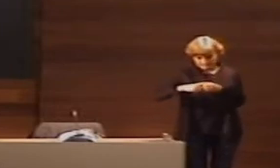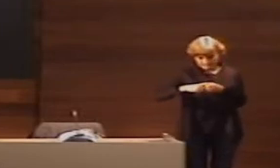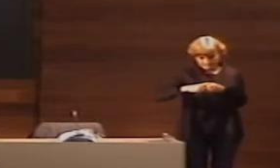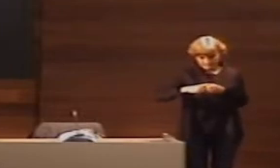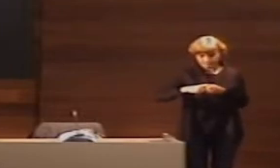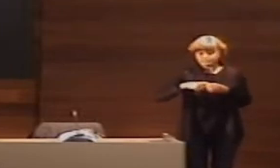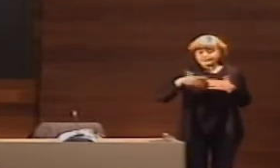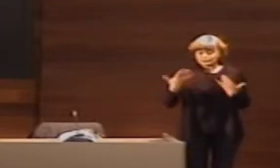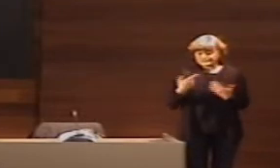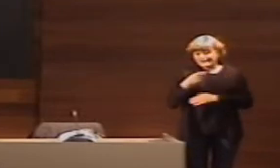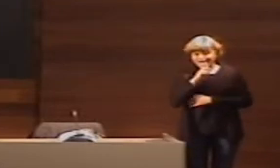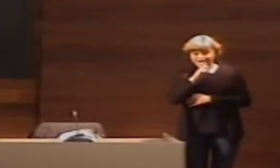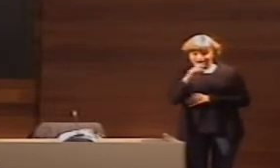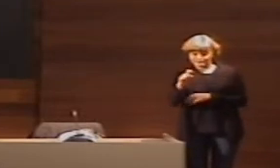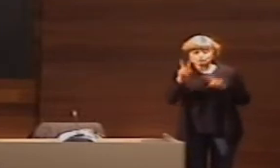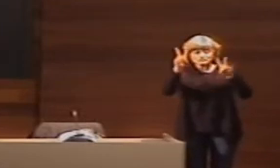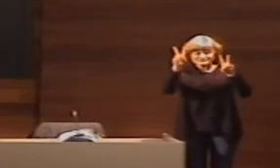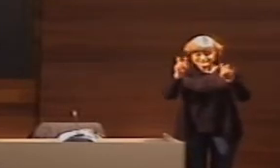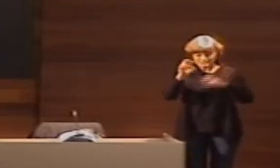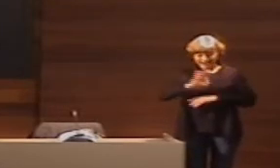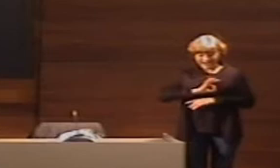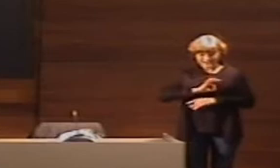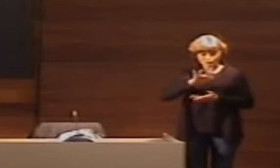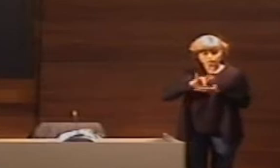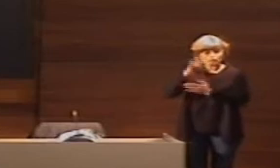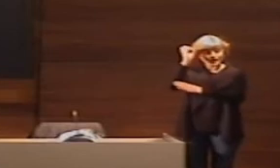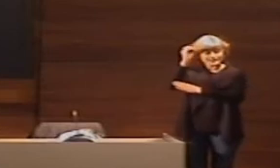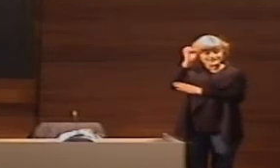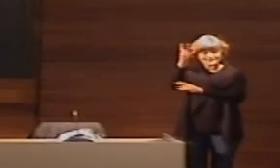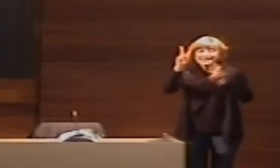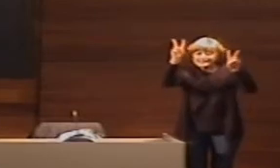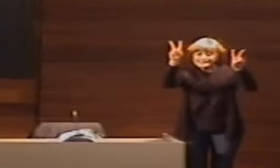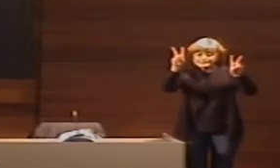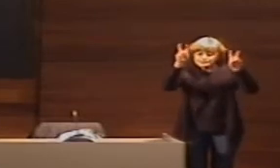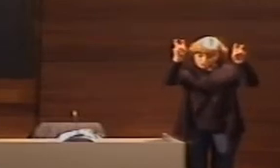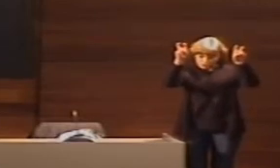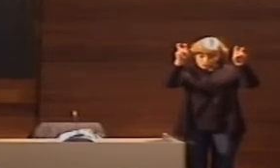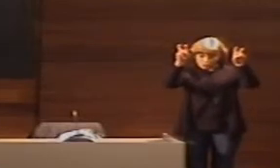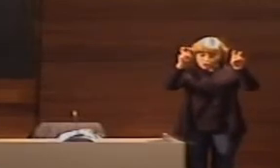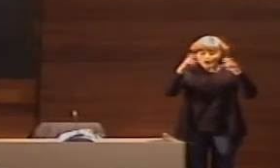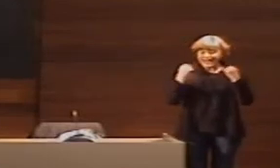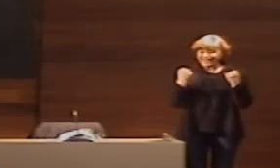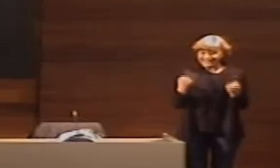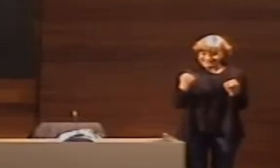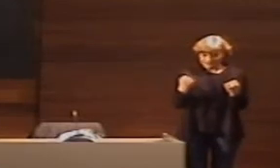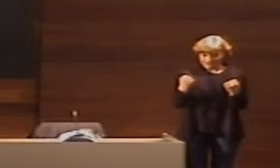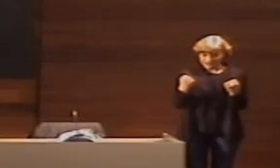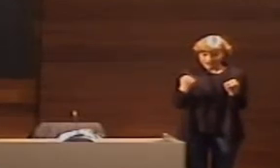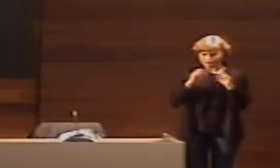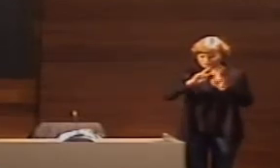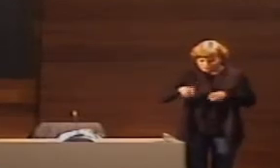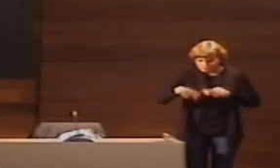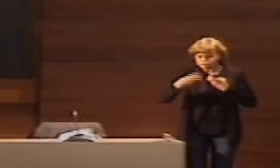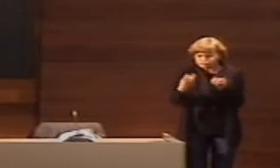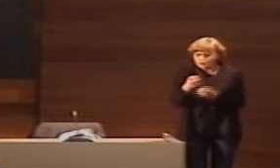el 31 de enero abordaremos el tema de las transiciones energéticas, que ya en alguna ocasión previa hemos hablado también de un nuevo modelo energético.